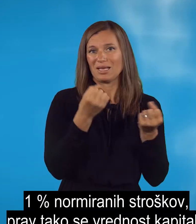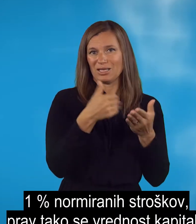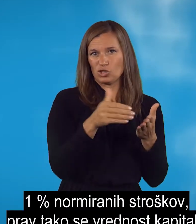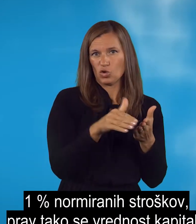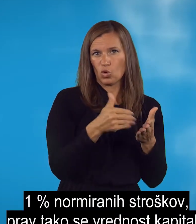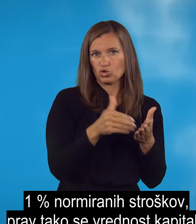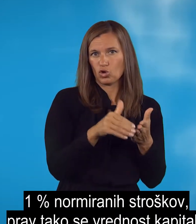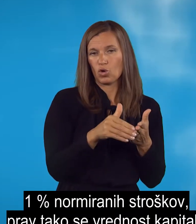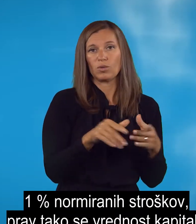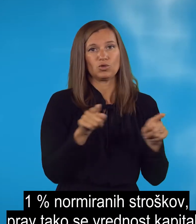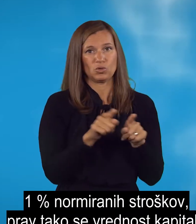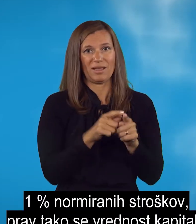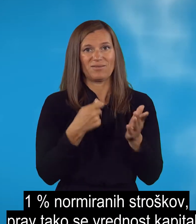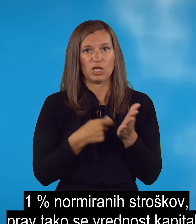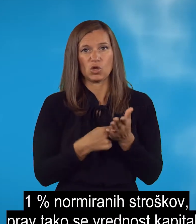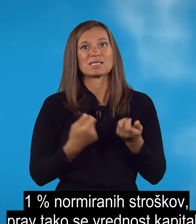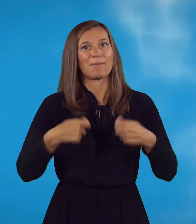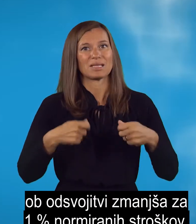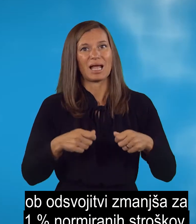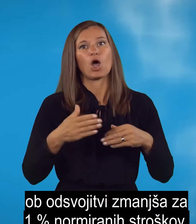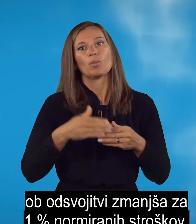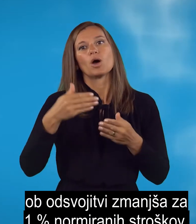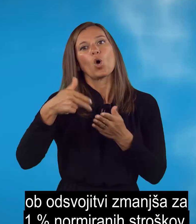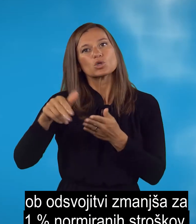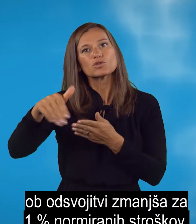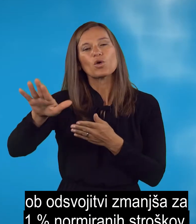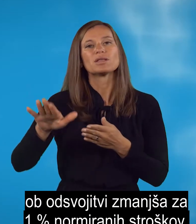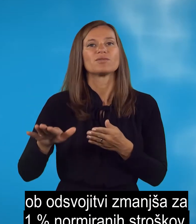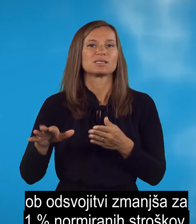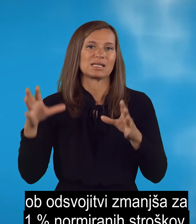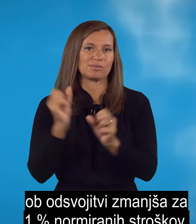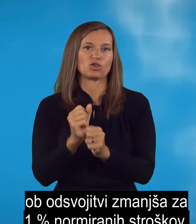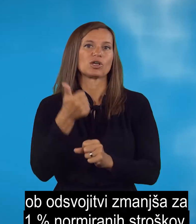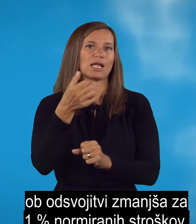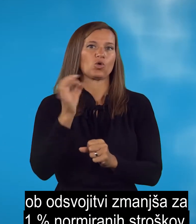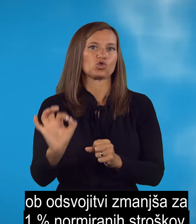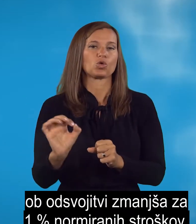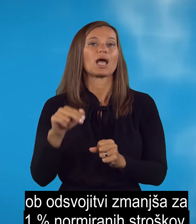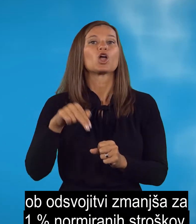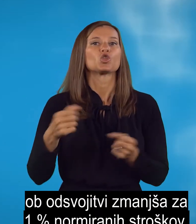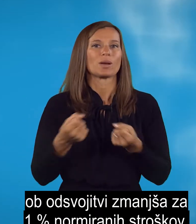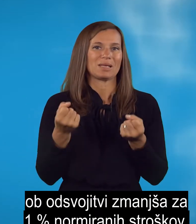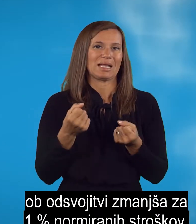stroškov, prav tako se vrednost kapitala ob odsvojitvi zmanjša za 1% normiranih stroškov.